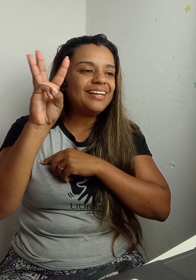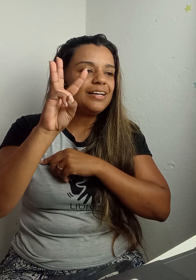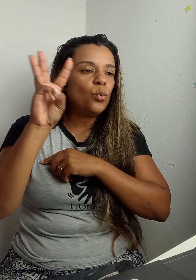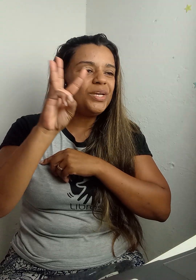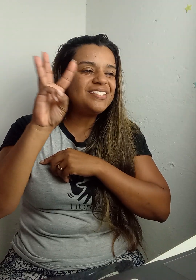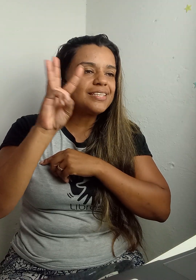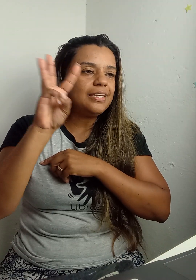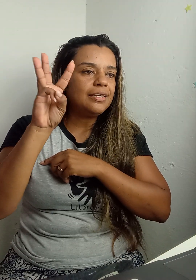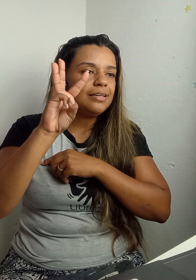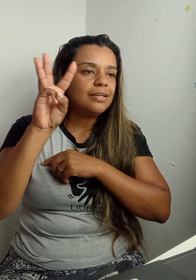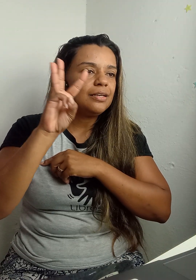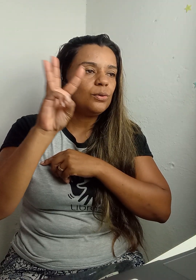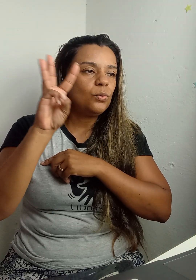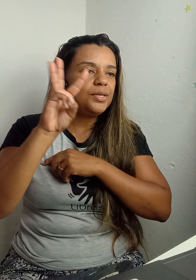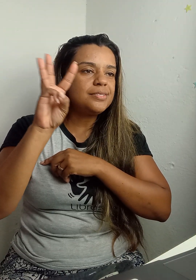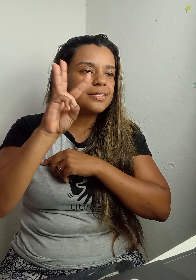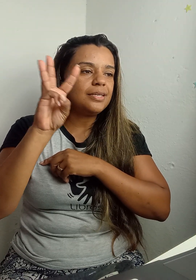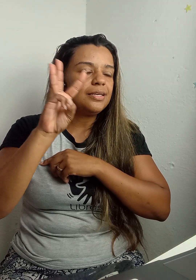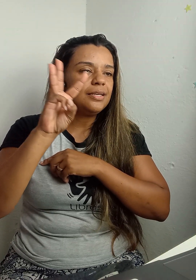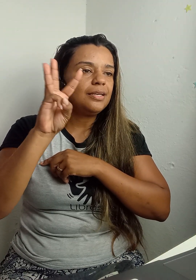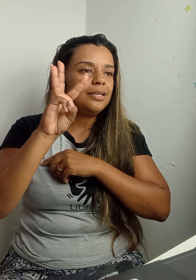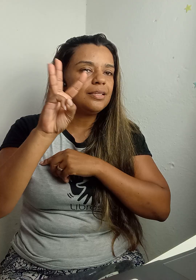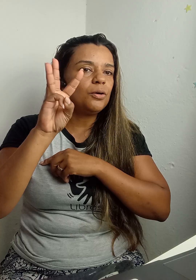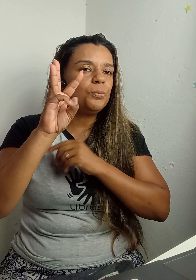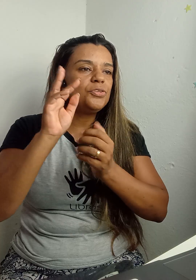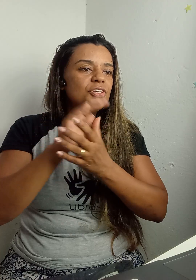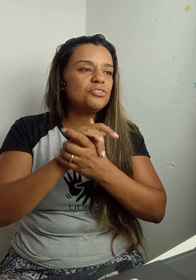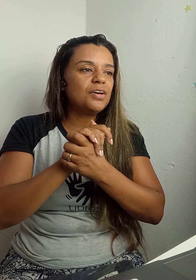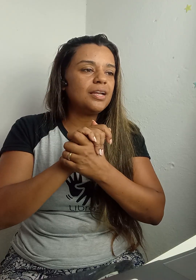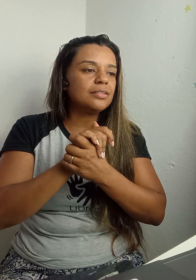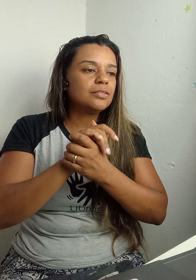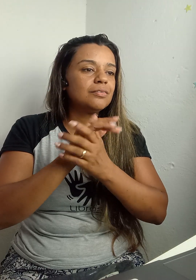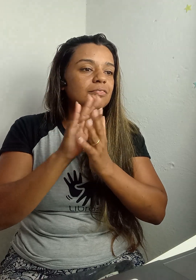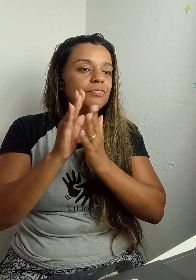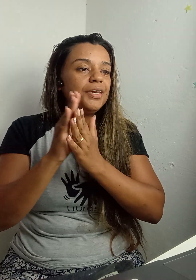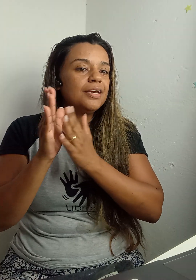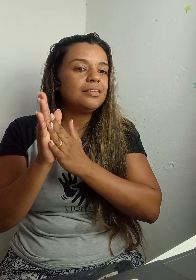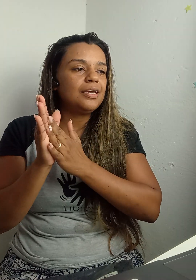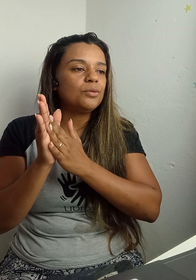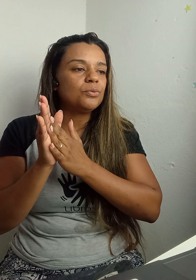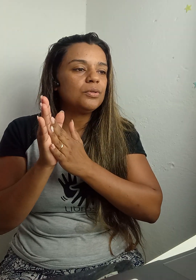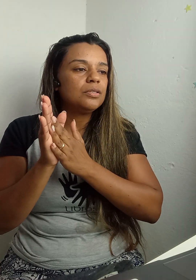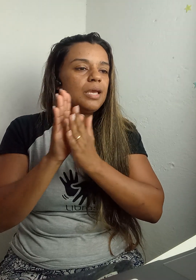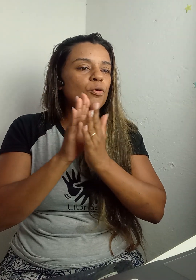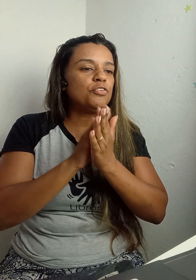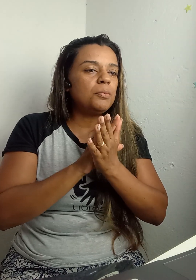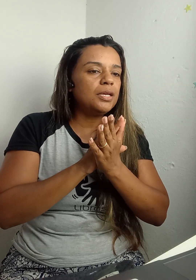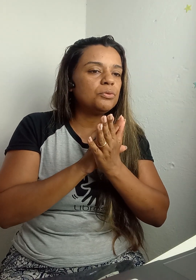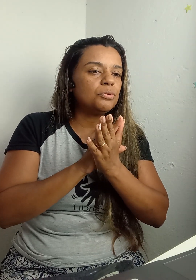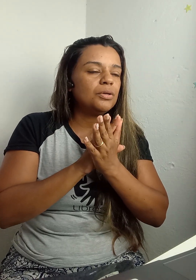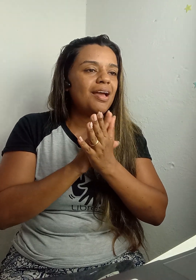Bebida, uísque. Uísque. Então, por isso que a gente fala, fique atento. Tem movimento?